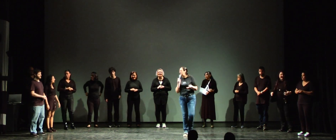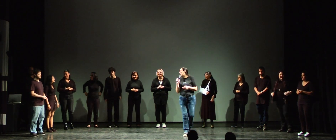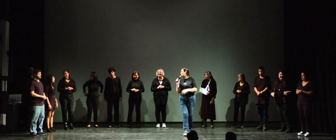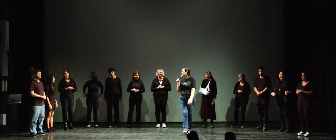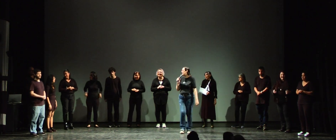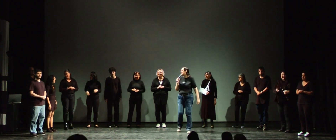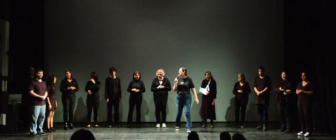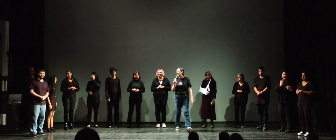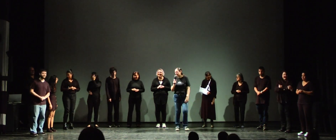acompanhar. Bora lá, Gustavo.